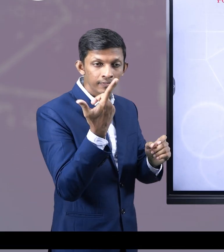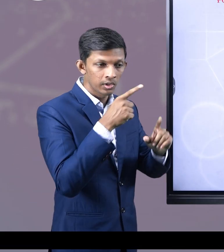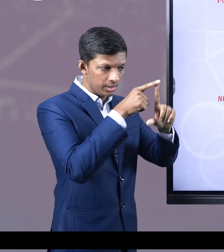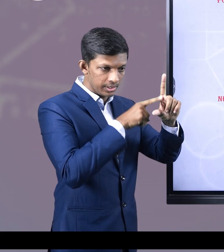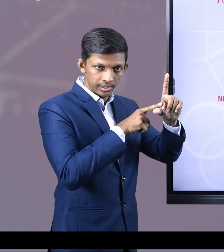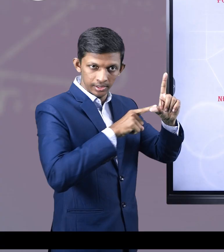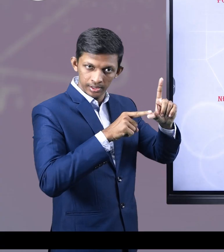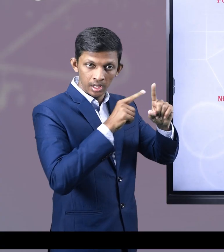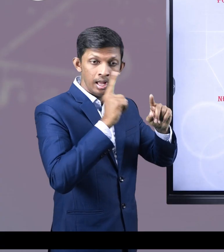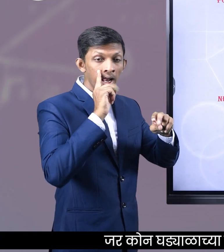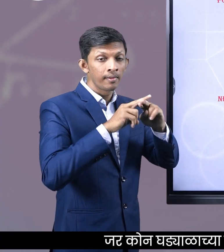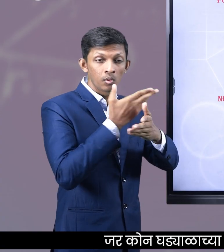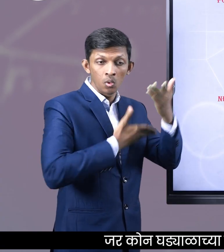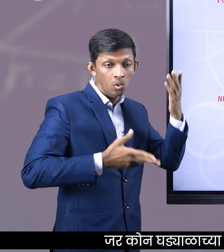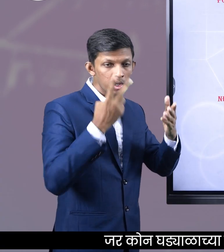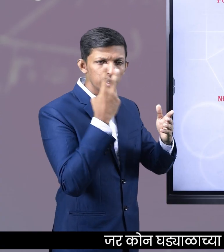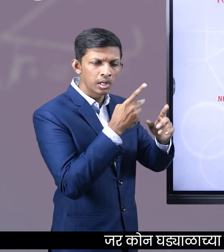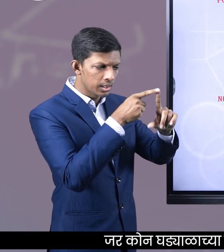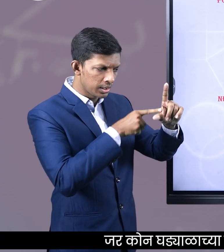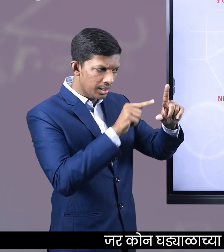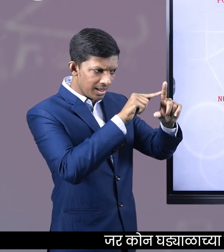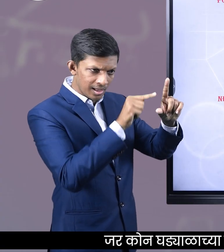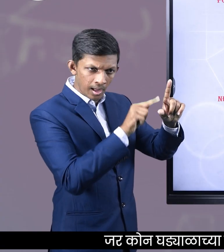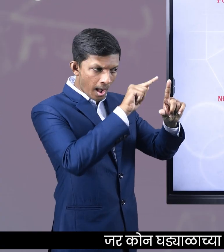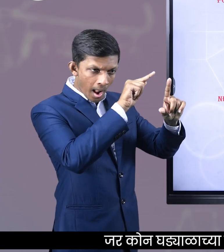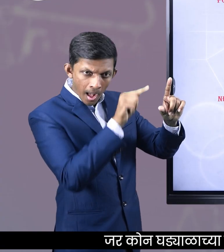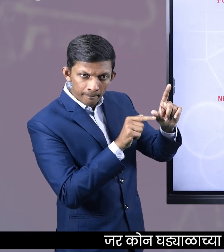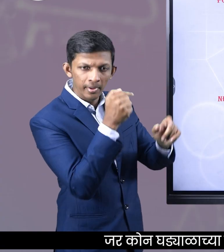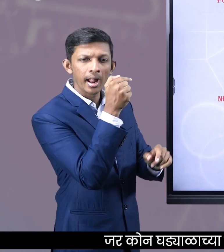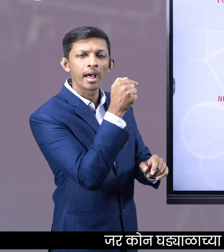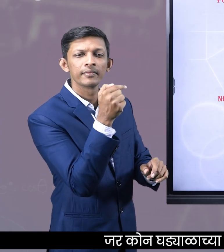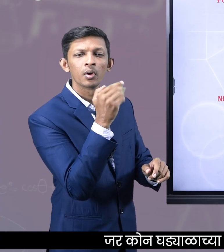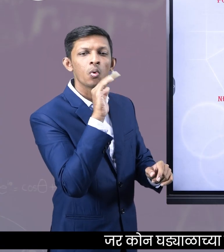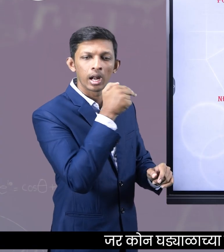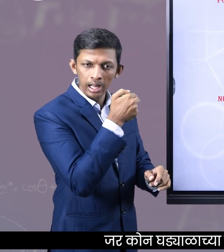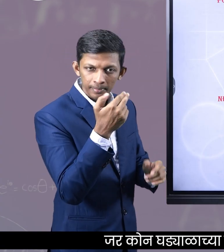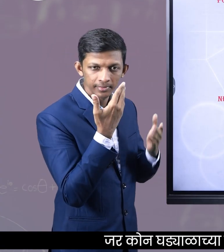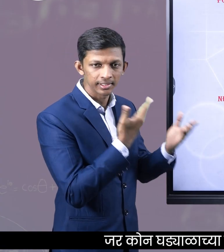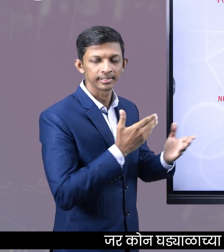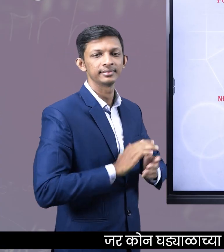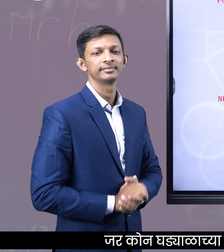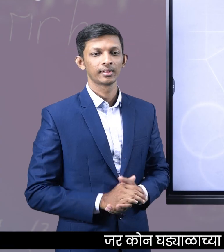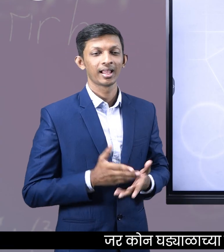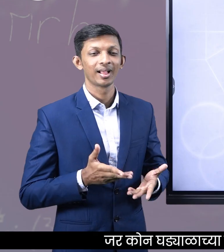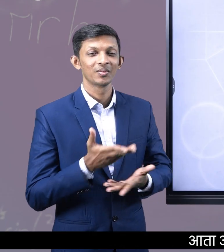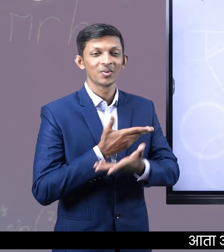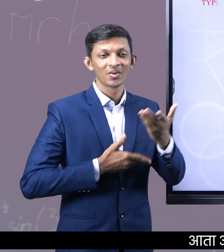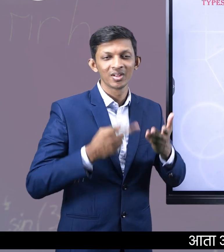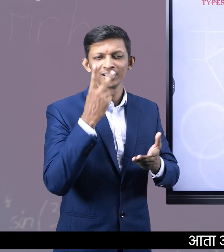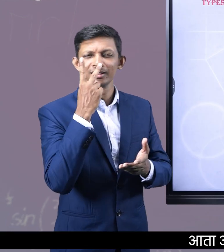ऋणकोन. जर कोन घड्याळाच्या दिशेने गेला तर त्याला ऋणकोन असं म्हणतात. आता आपण